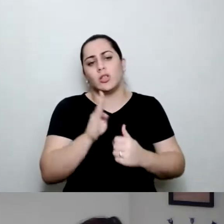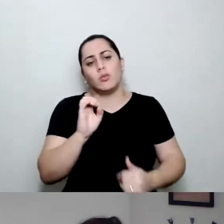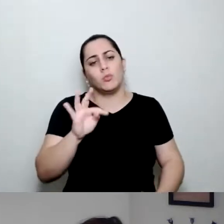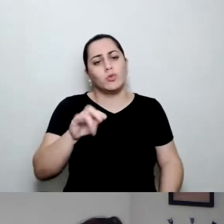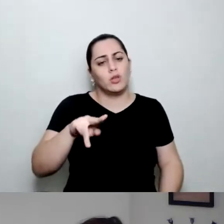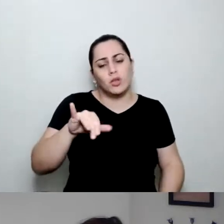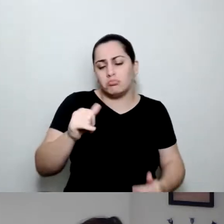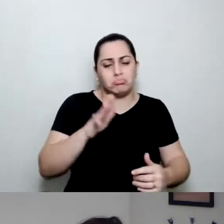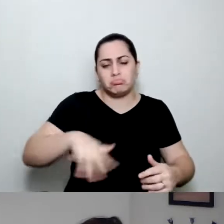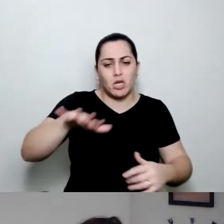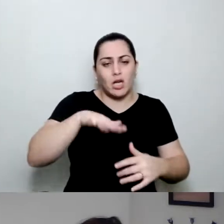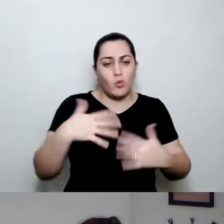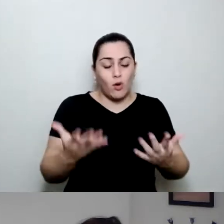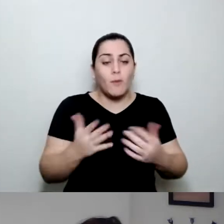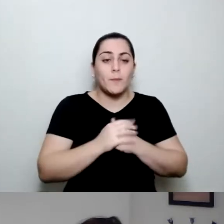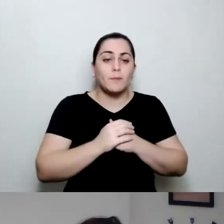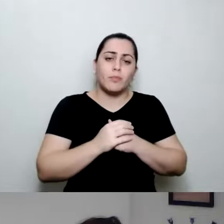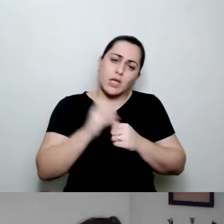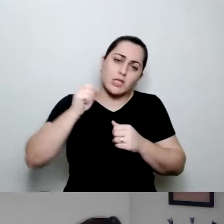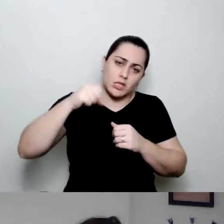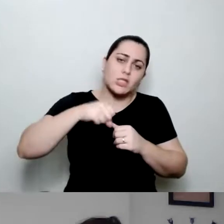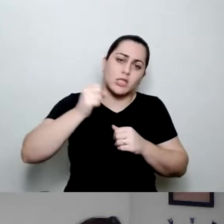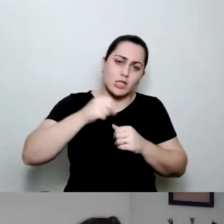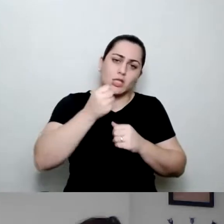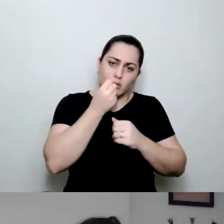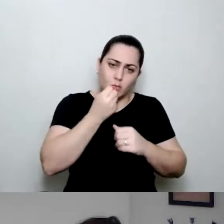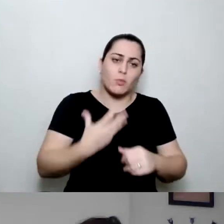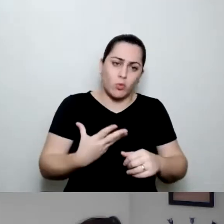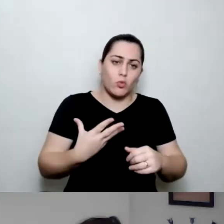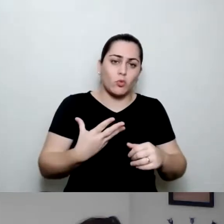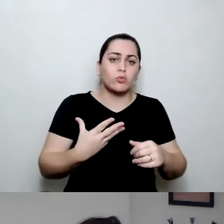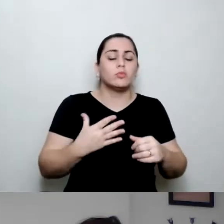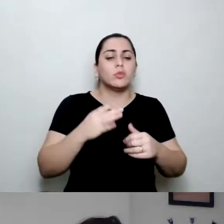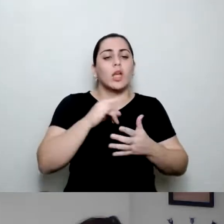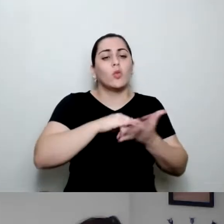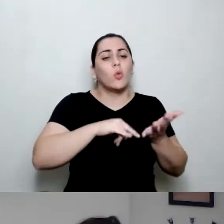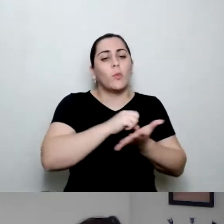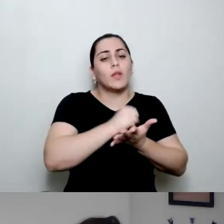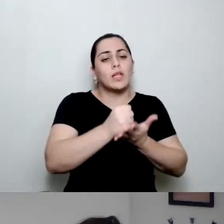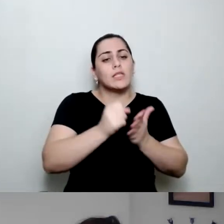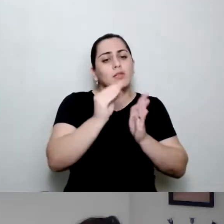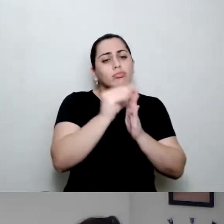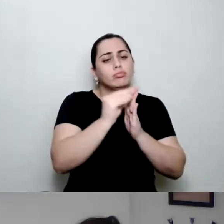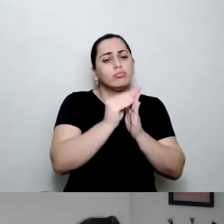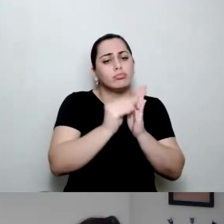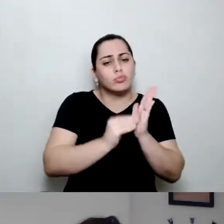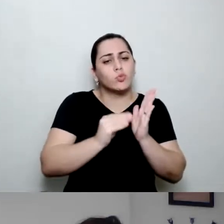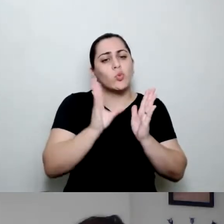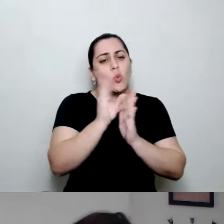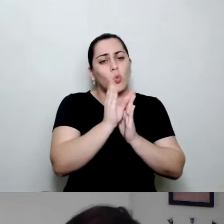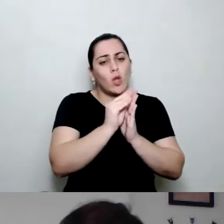campo for, aí sim, vale a pena fazer uma documentação, mas é uma documentação do conteúdo, não é uma documentação